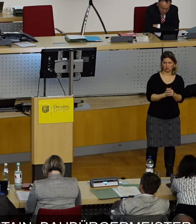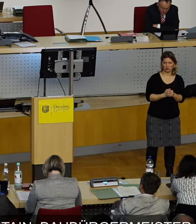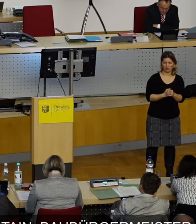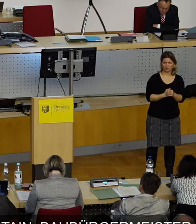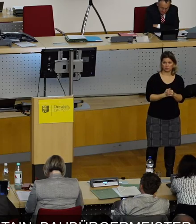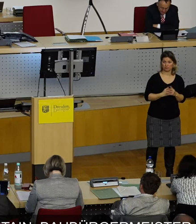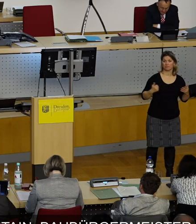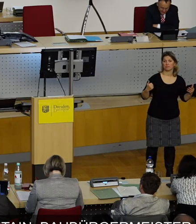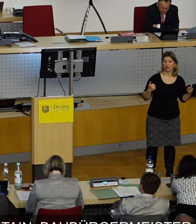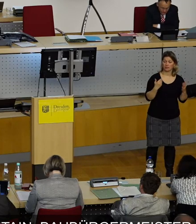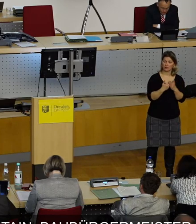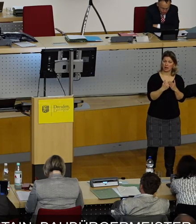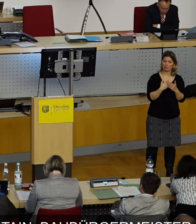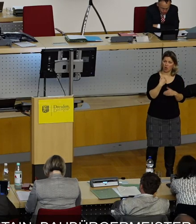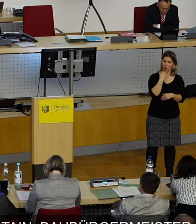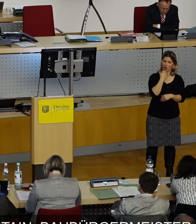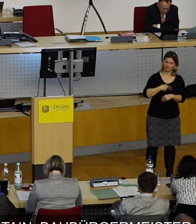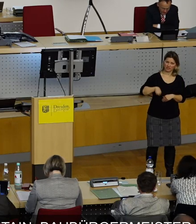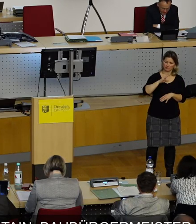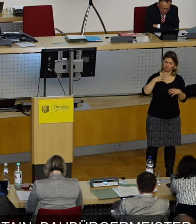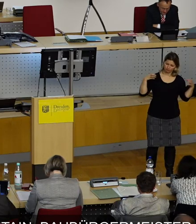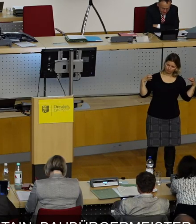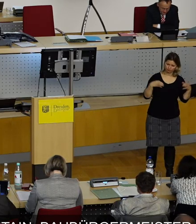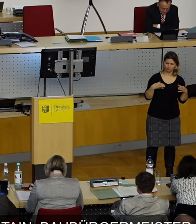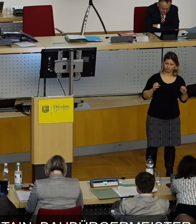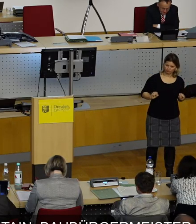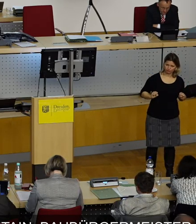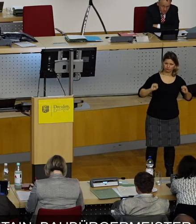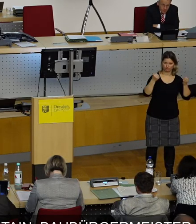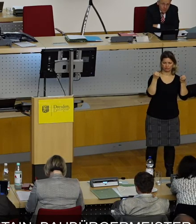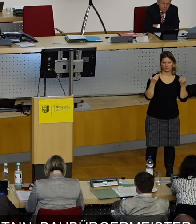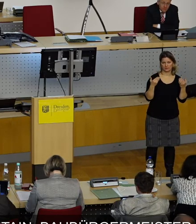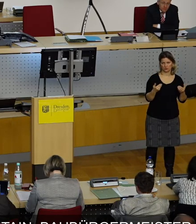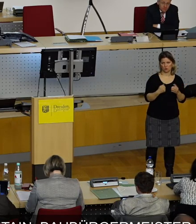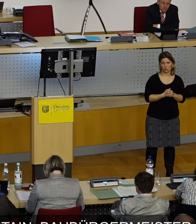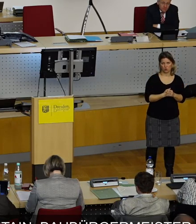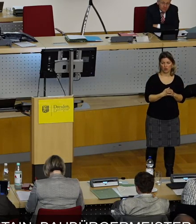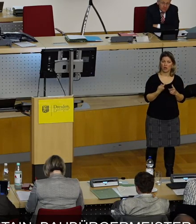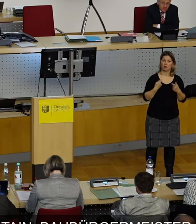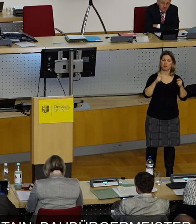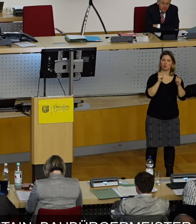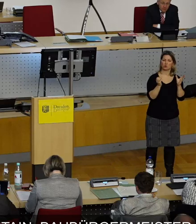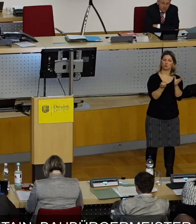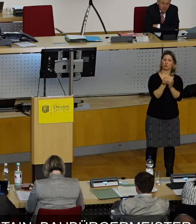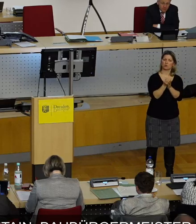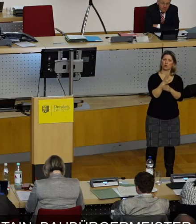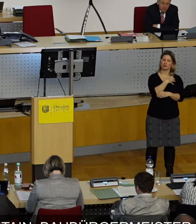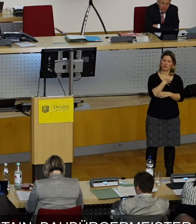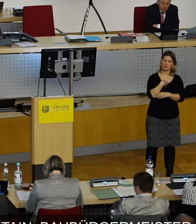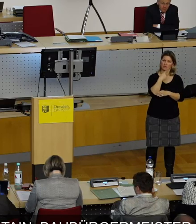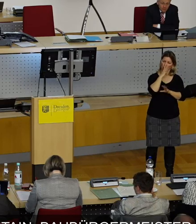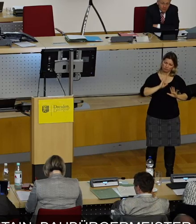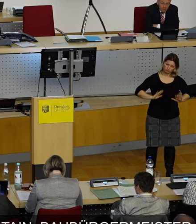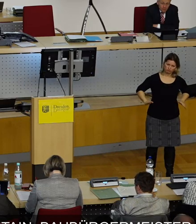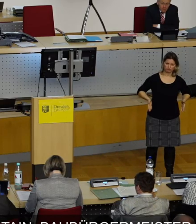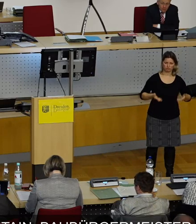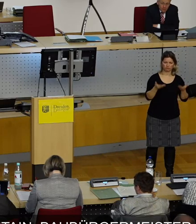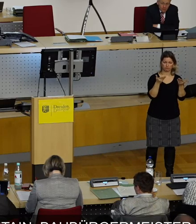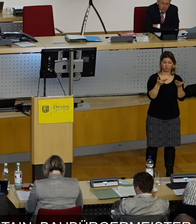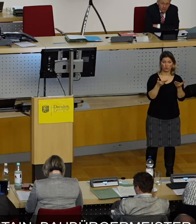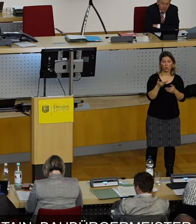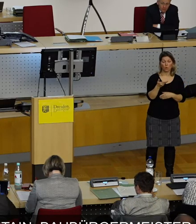wir da gemeinsam weiter daran arbeiten, dass die Baukultur in Dresden vorangetrieben wird. Sie können mir glauben,